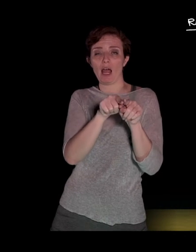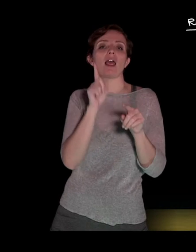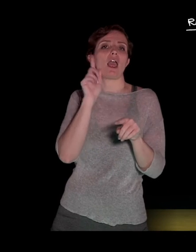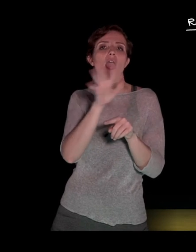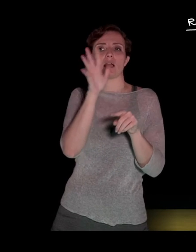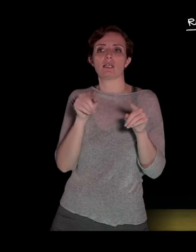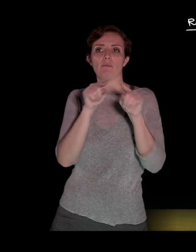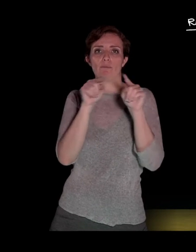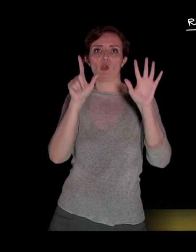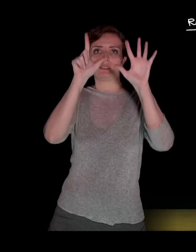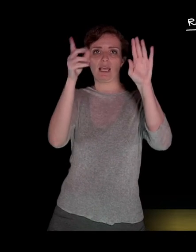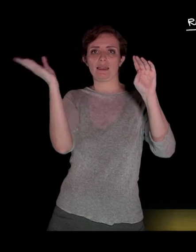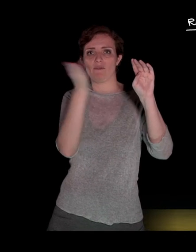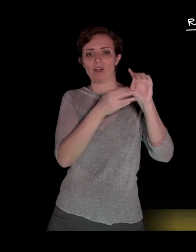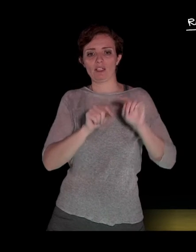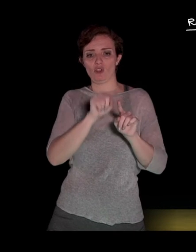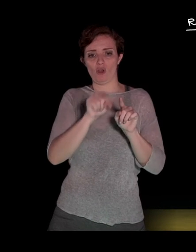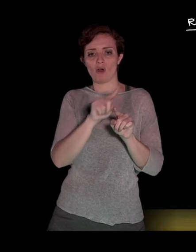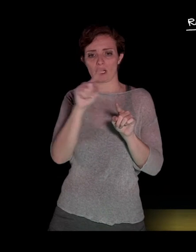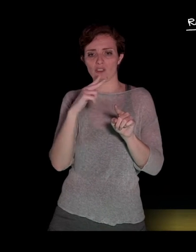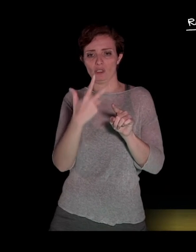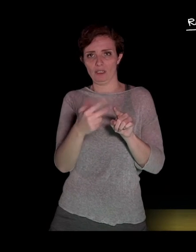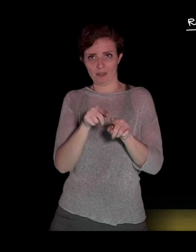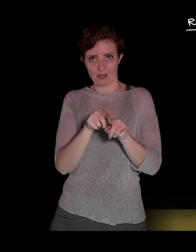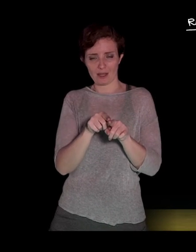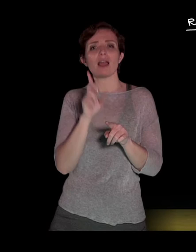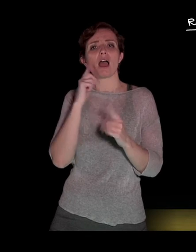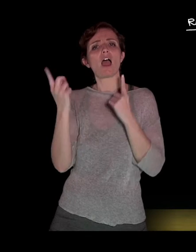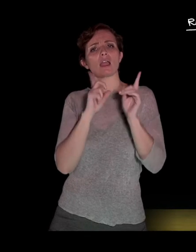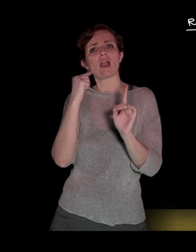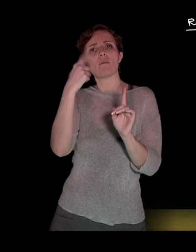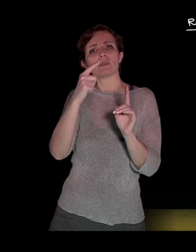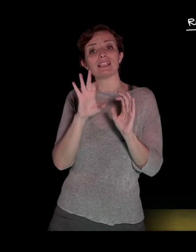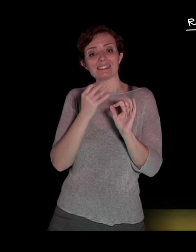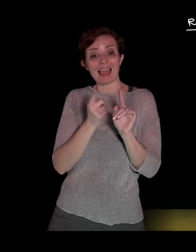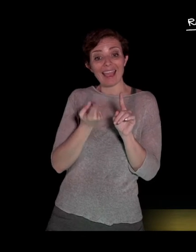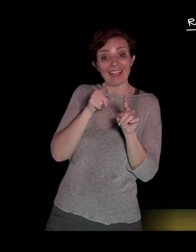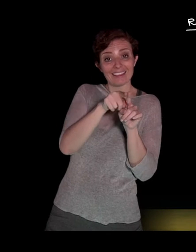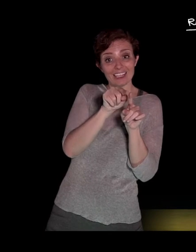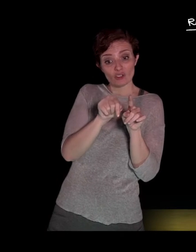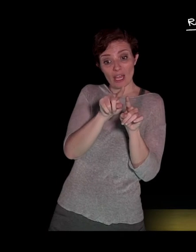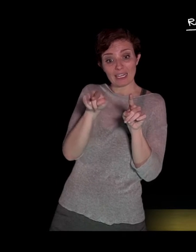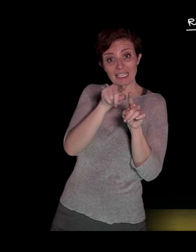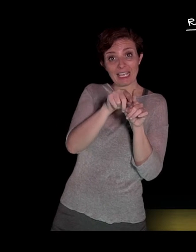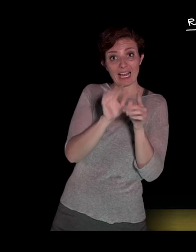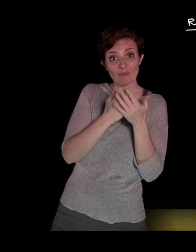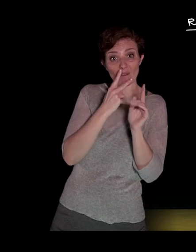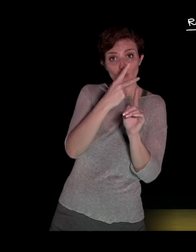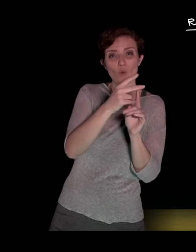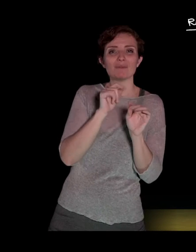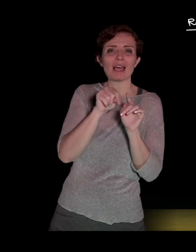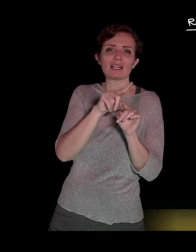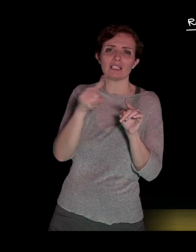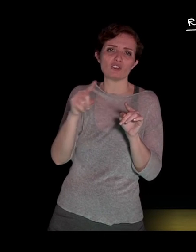e allora in questo caso se l'indice del radicale è pari a 2 quindi abbiamo radicale quadratico è sufficiente andare a